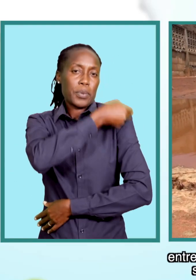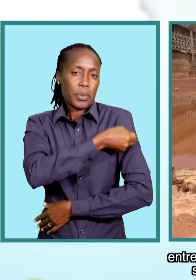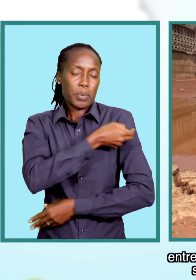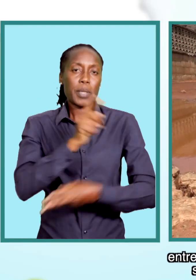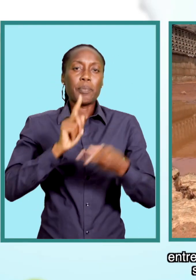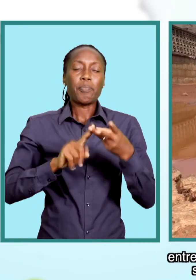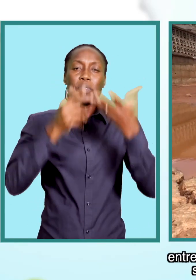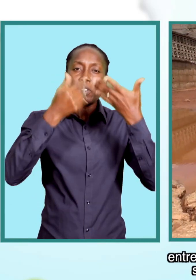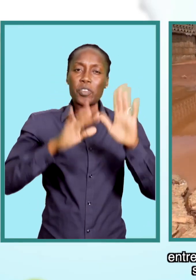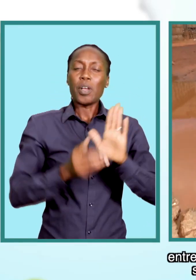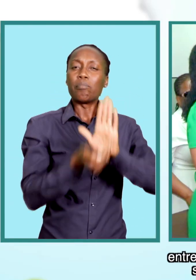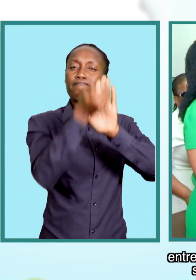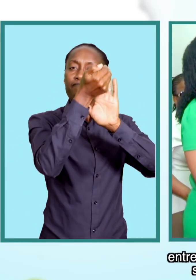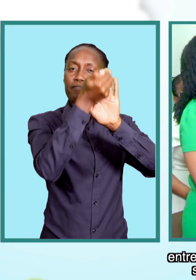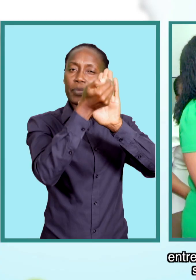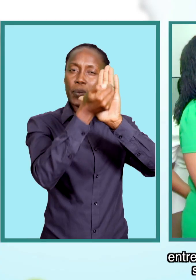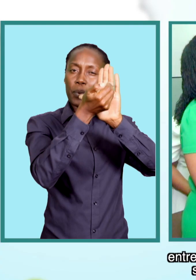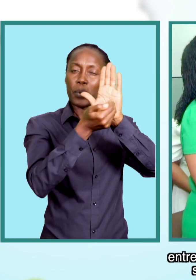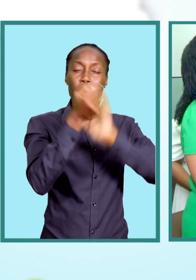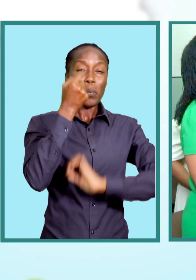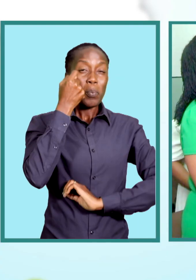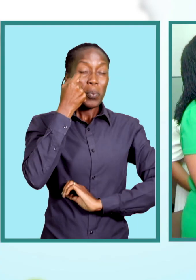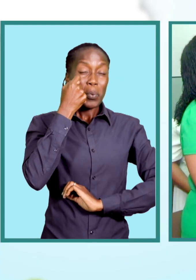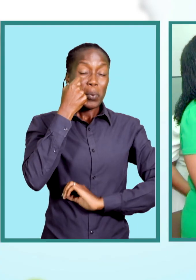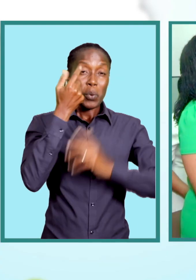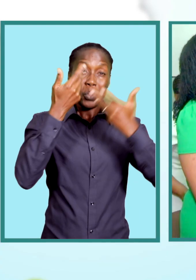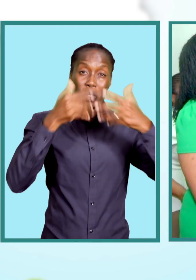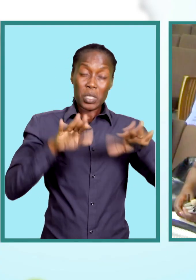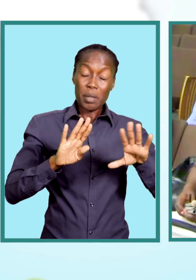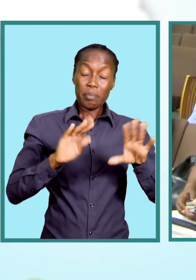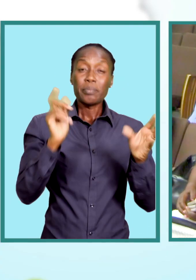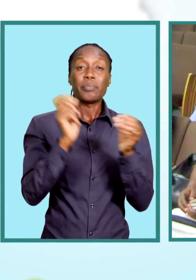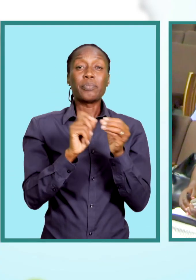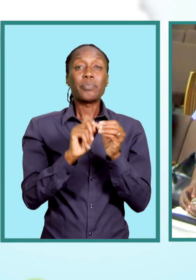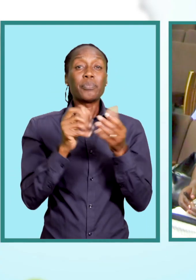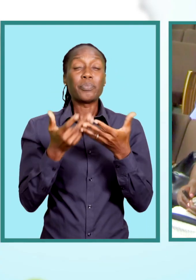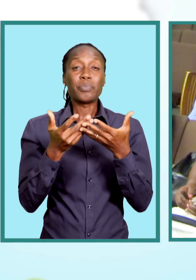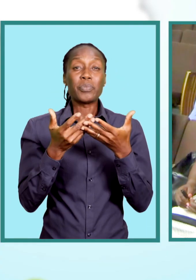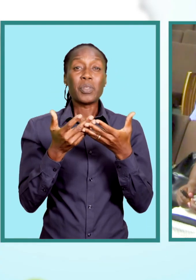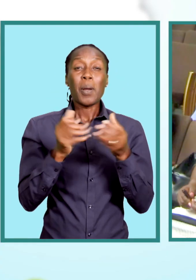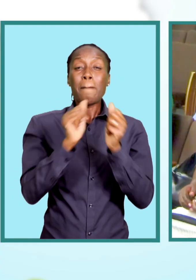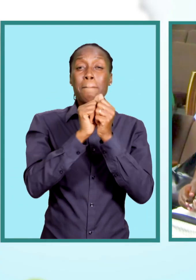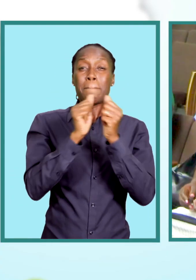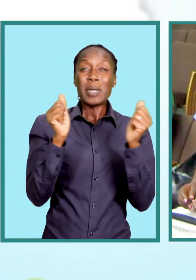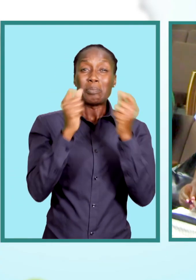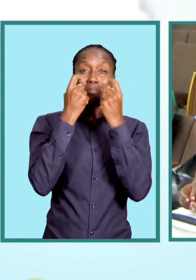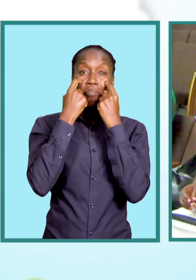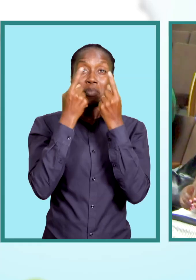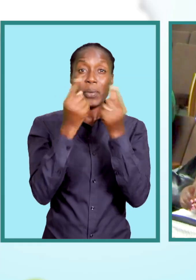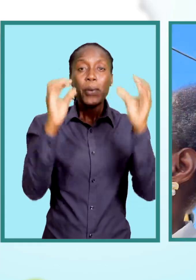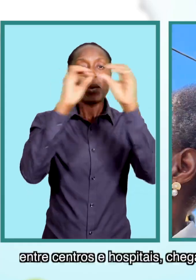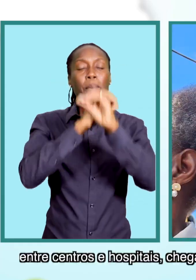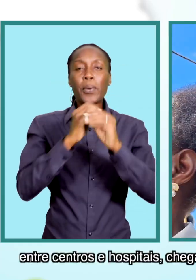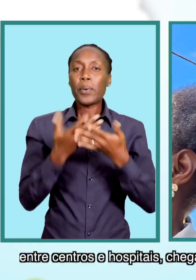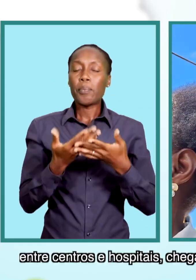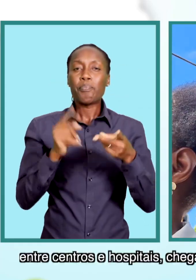hospitais, chegando a ser submetida a uma cirurgia. Apesar dos esforços, a visão não foi